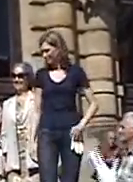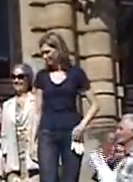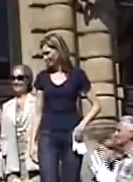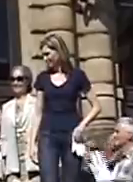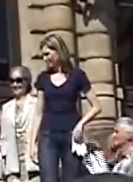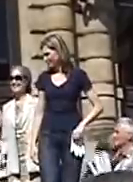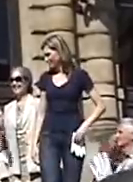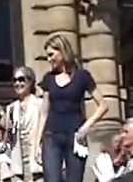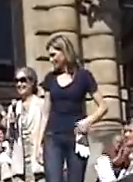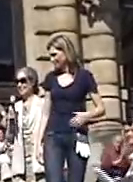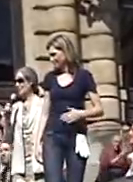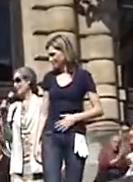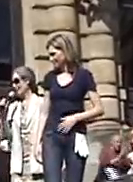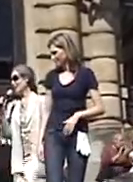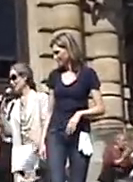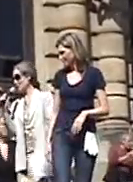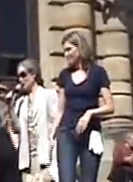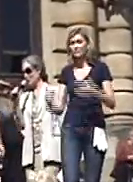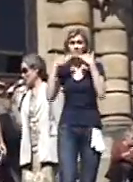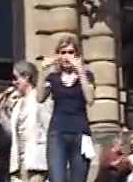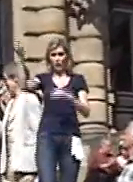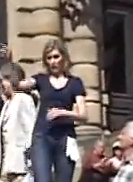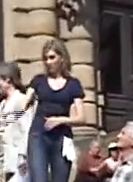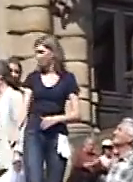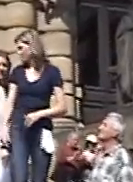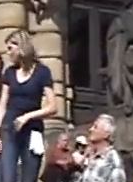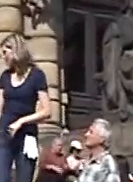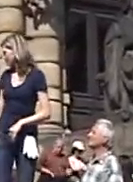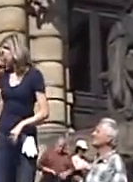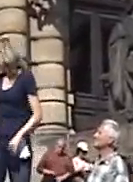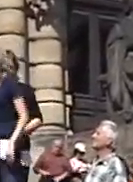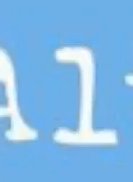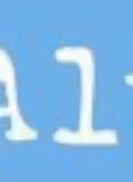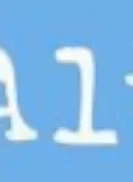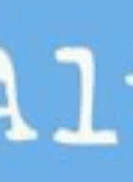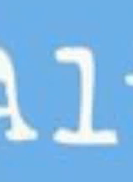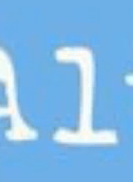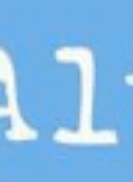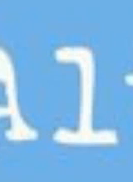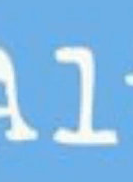Děkujeme Iloně Švihlíkové.